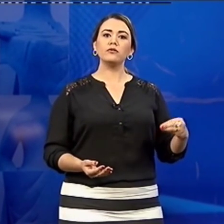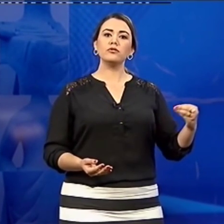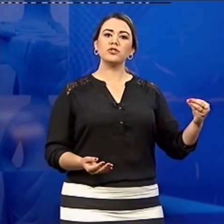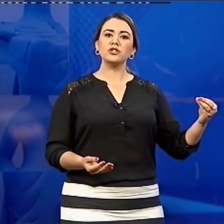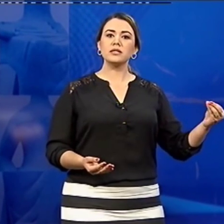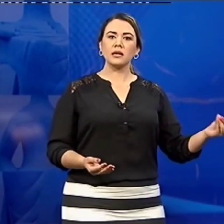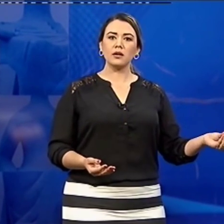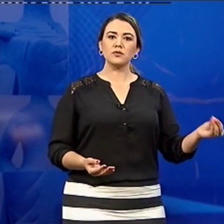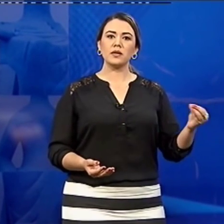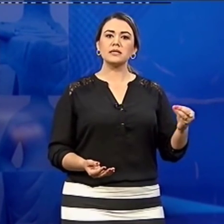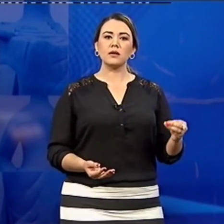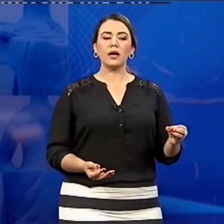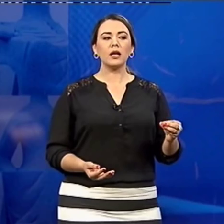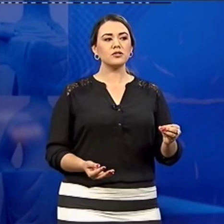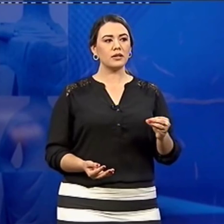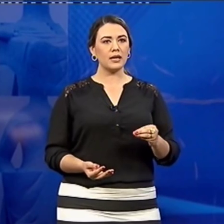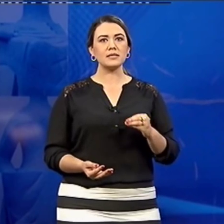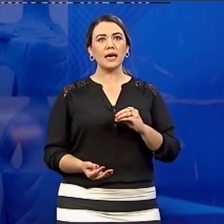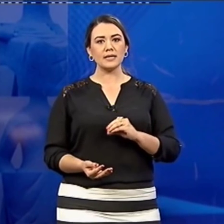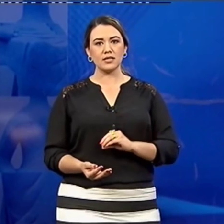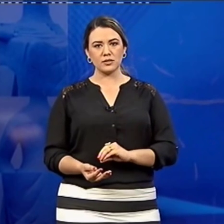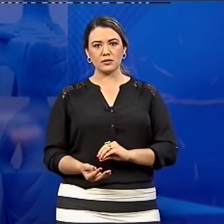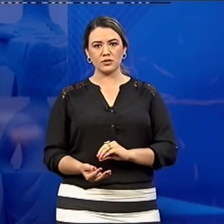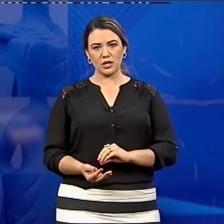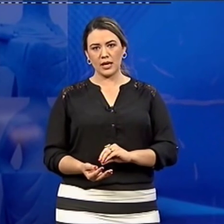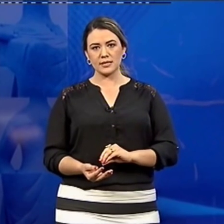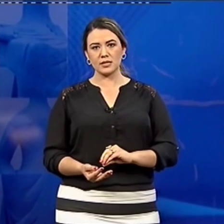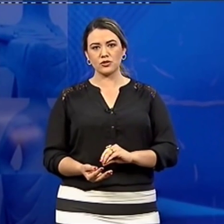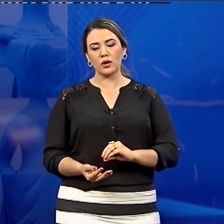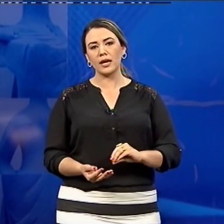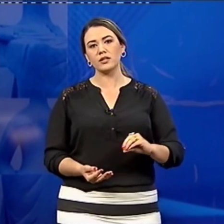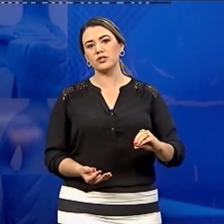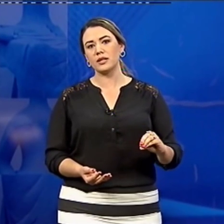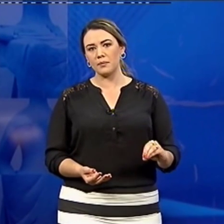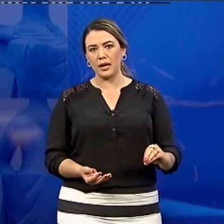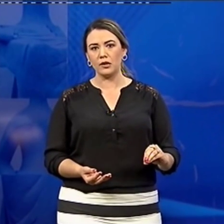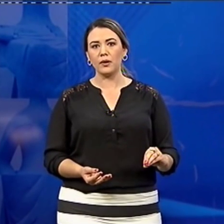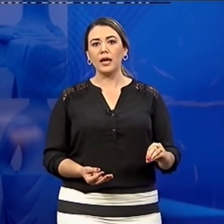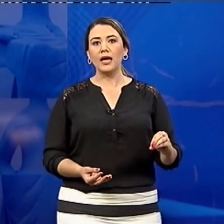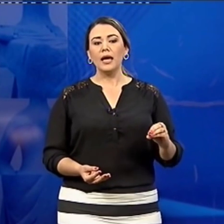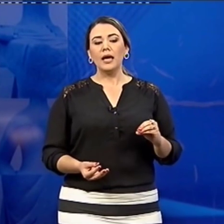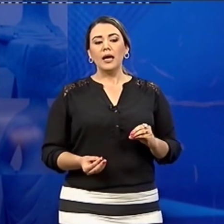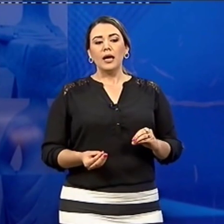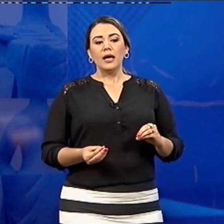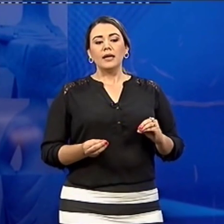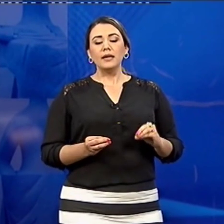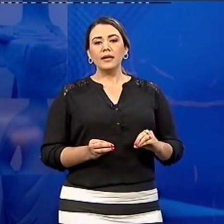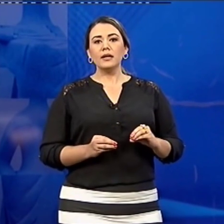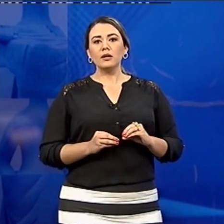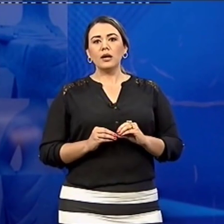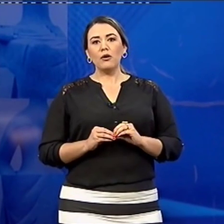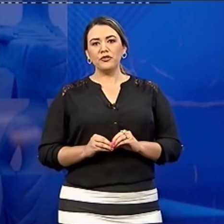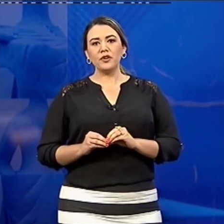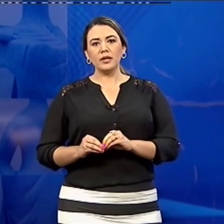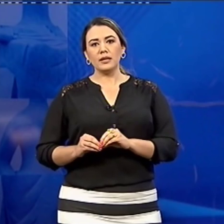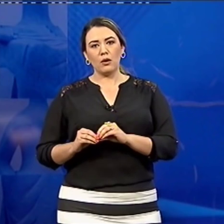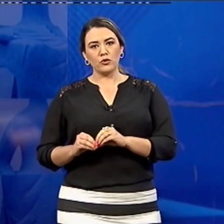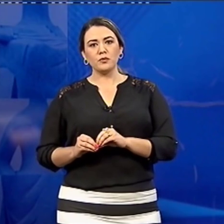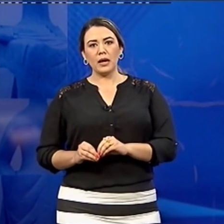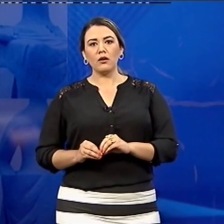períodos de descanso que estão relacionados a essas jornadas de trabalho. E, ao fim, na última aula,